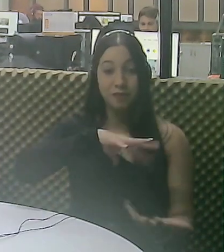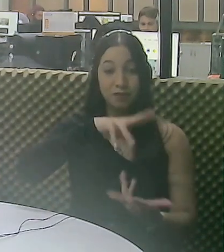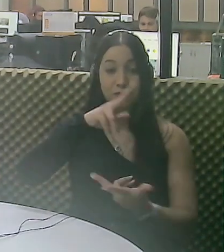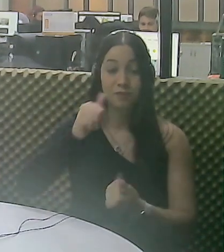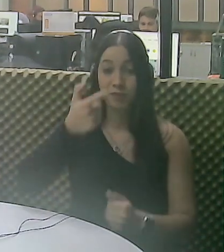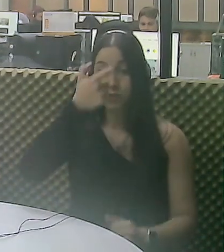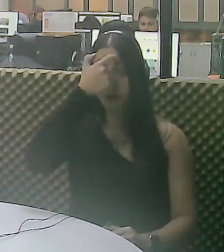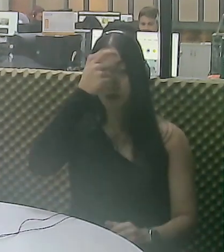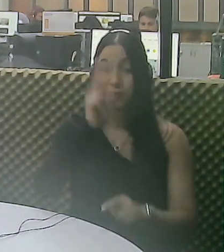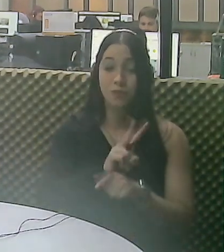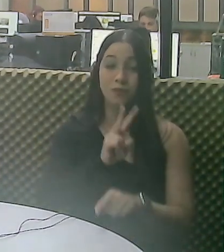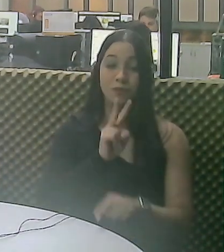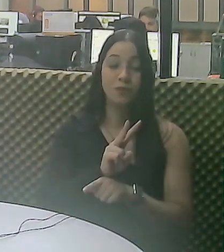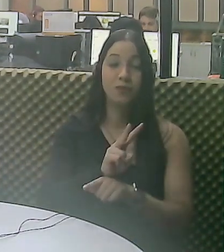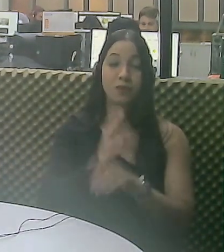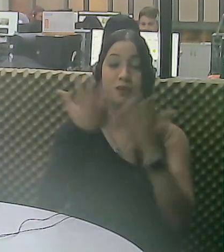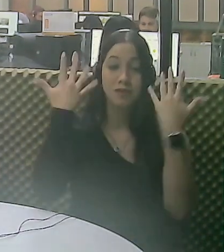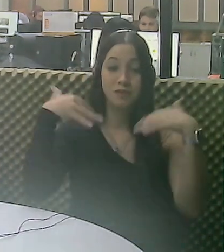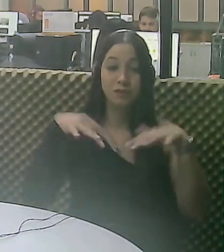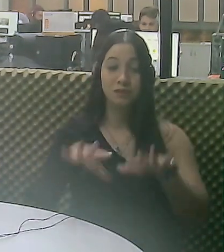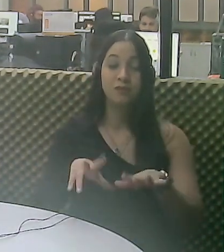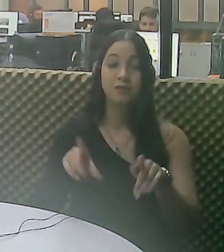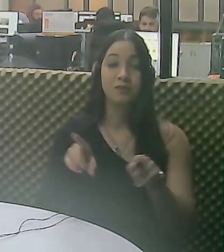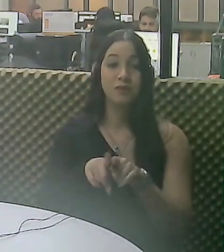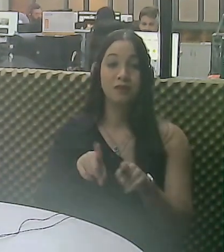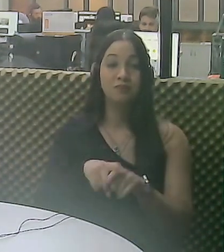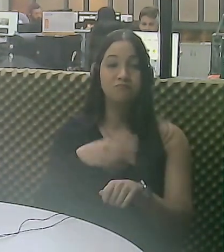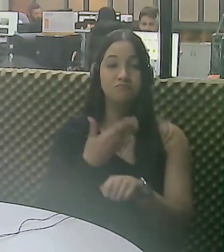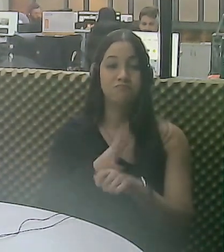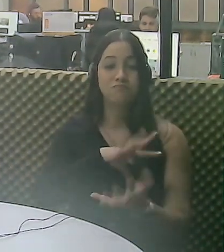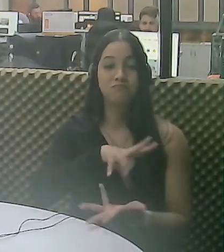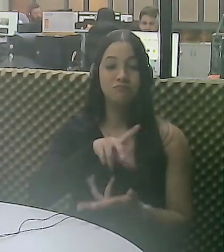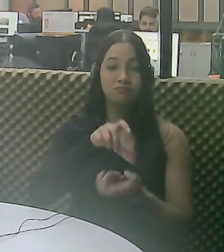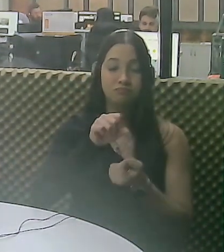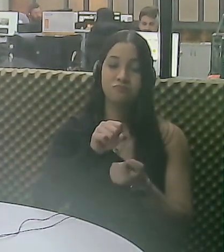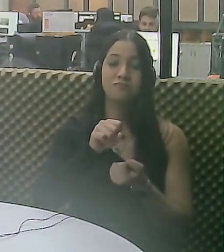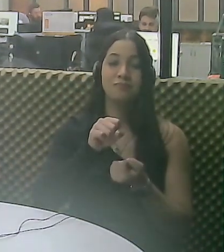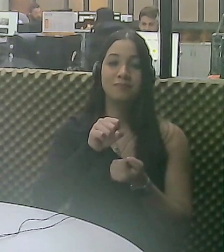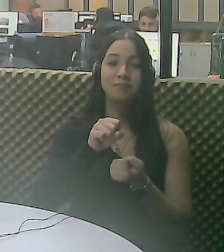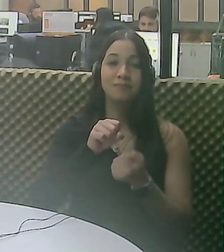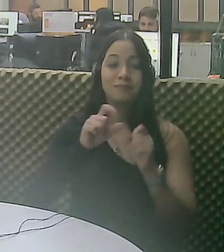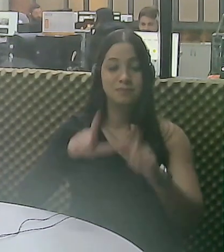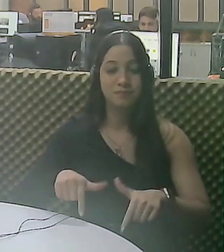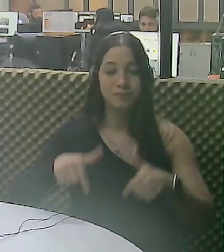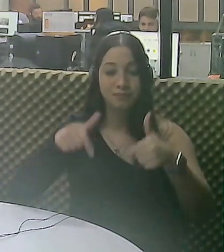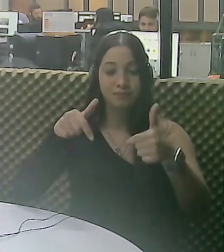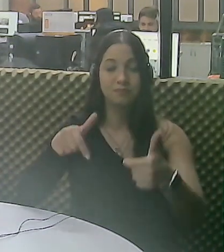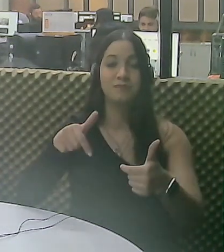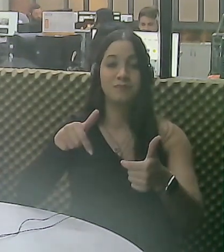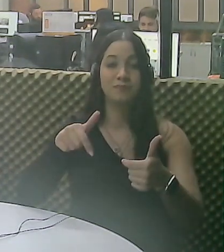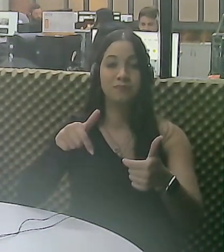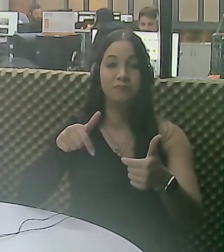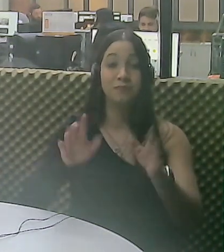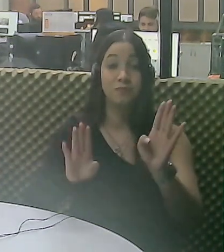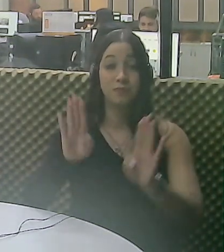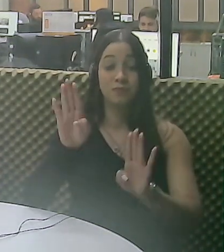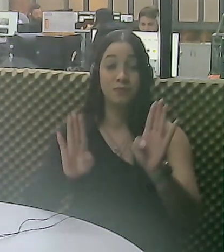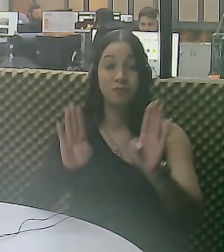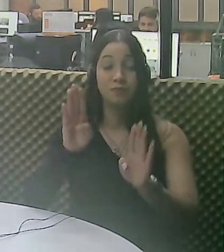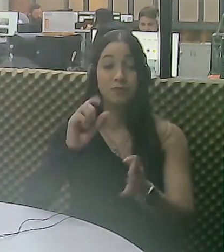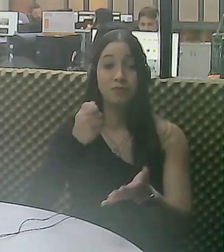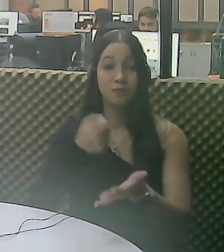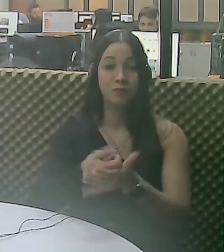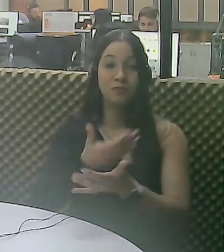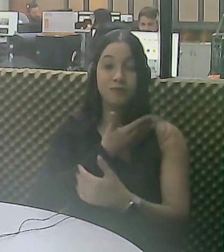de Conservação da Natureza e contemplará práticas sustentáveis para quem atua diretamente com licitações e